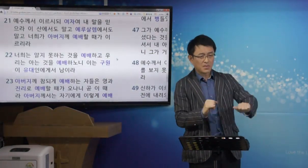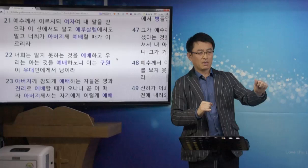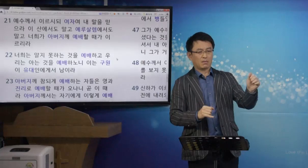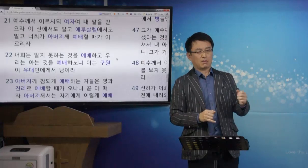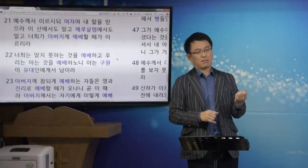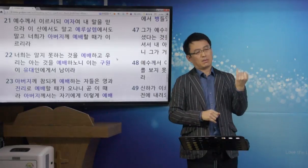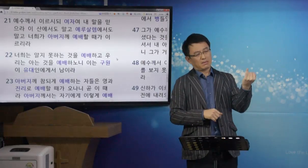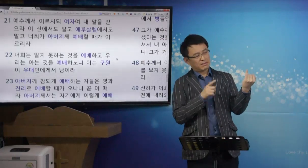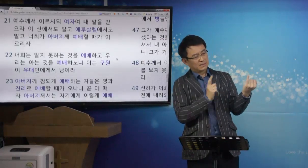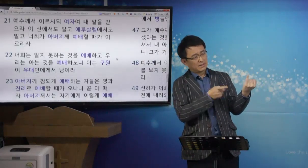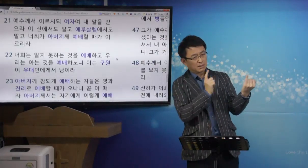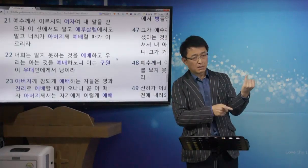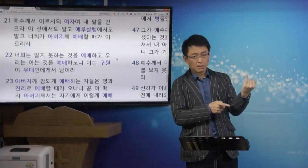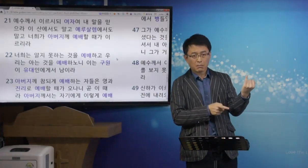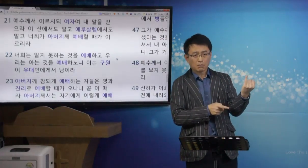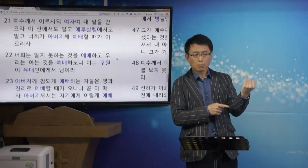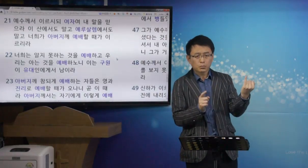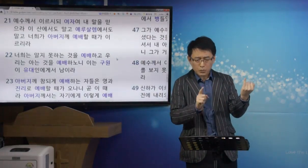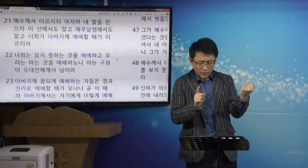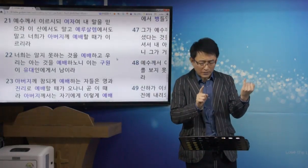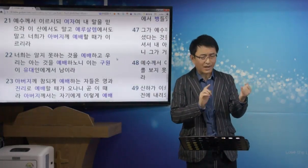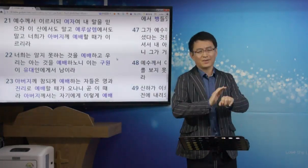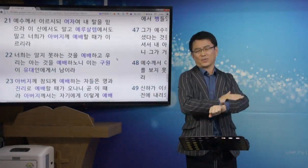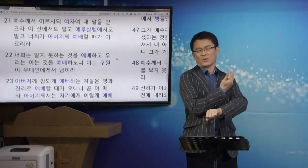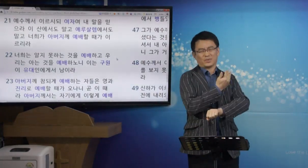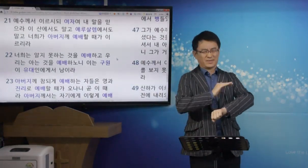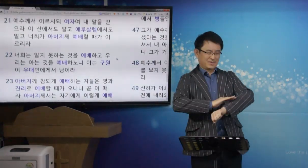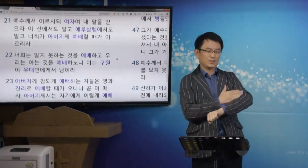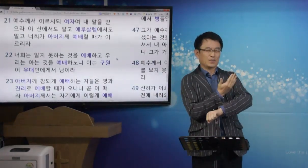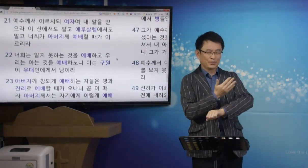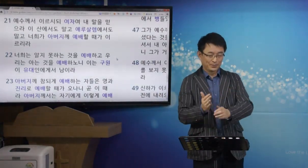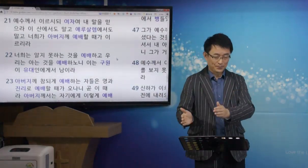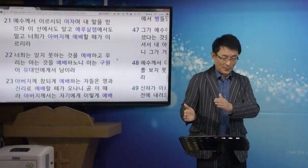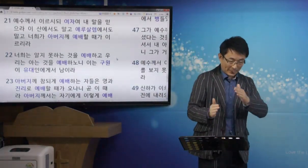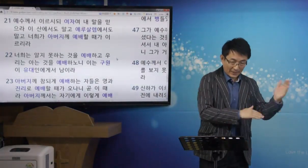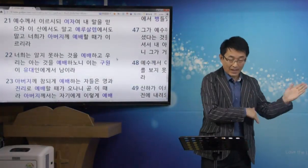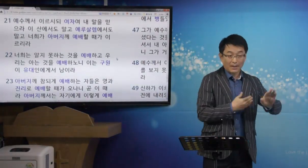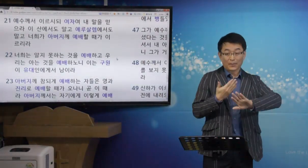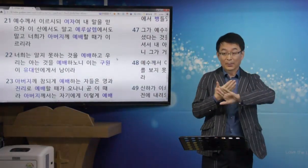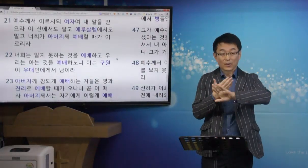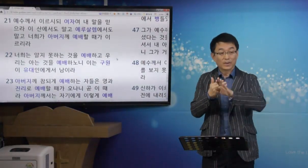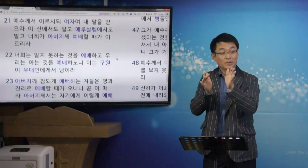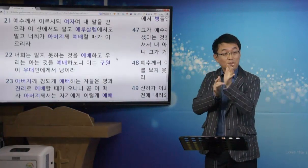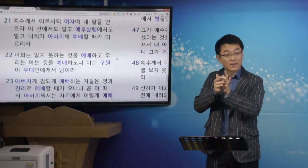결혼하고 이혼한 여자라고 욕받을 만한 잘못을 한 여자가 아닙니다.